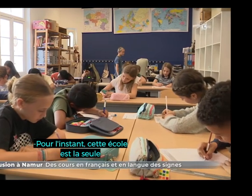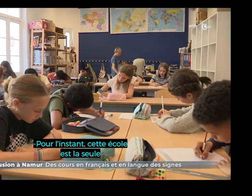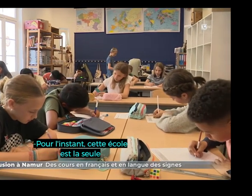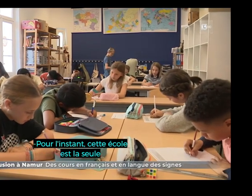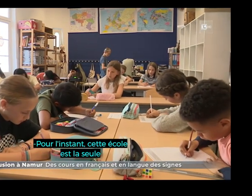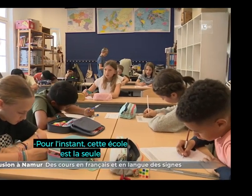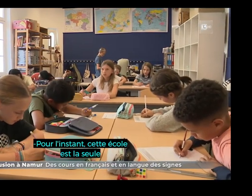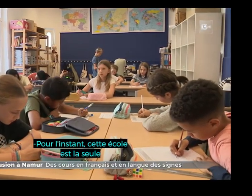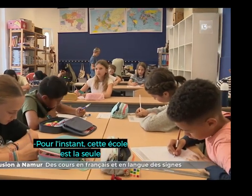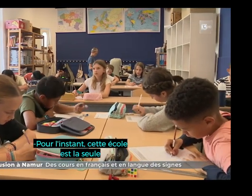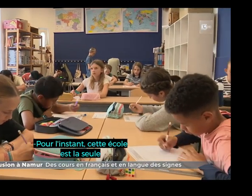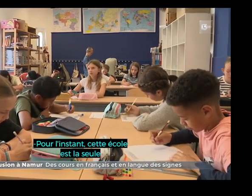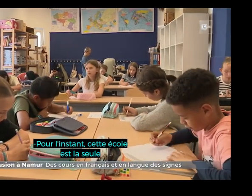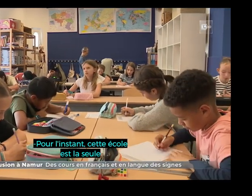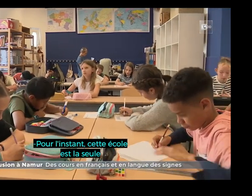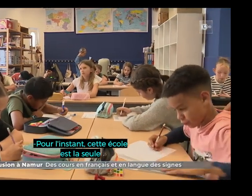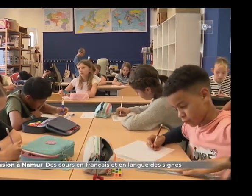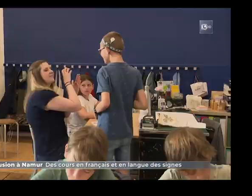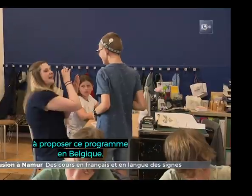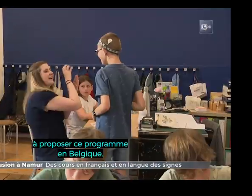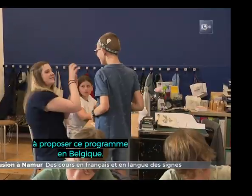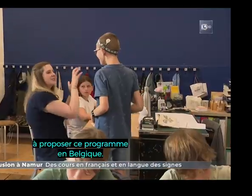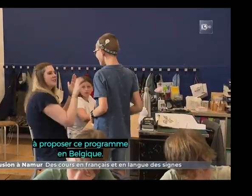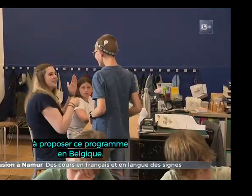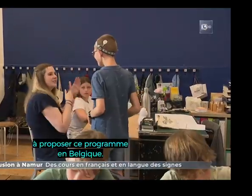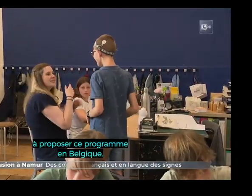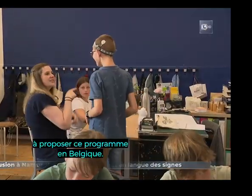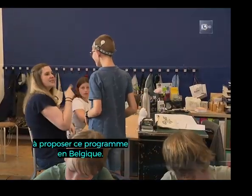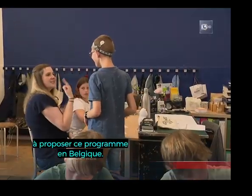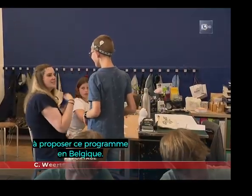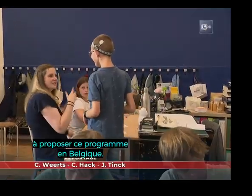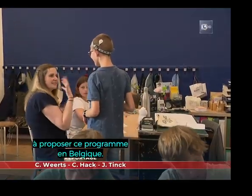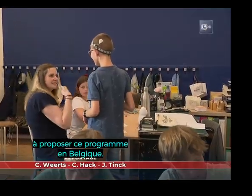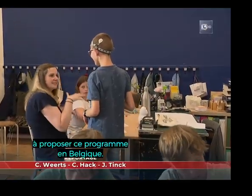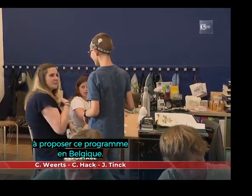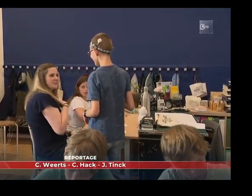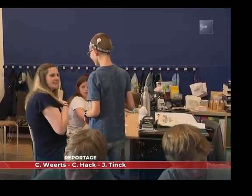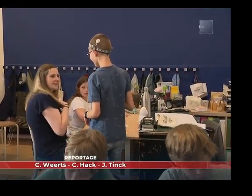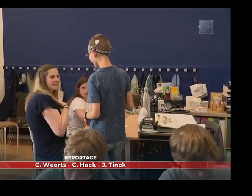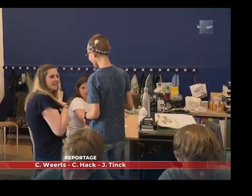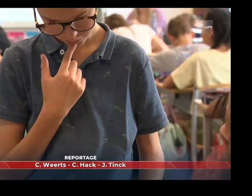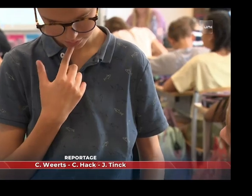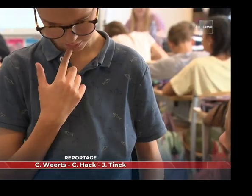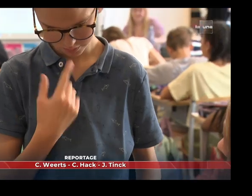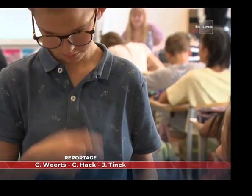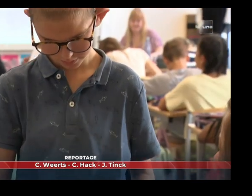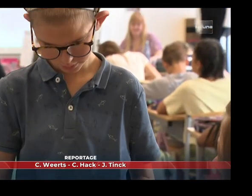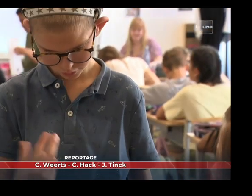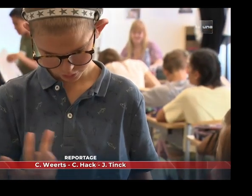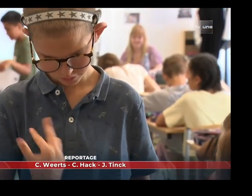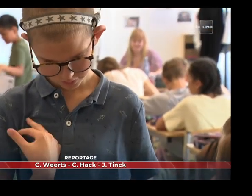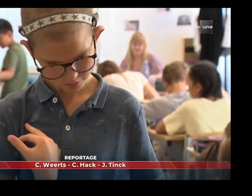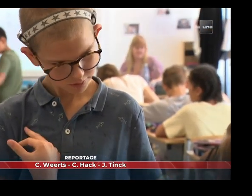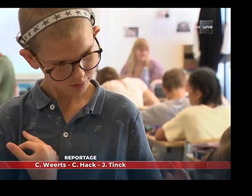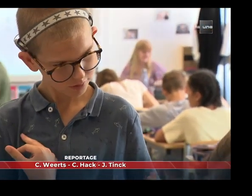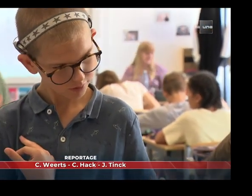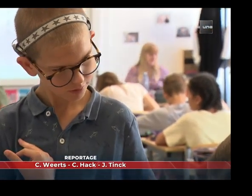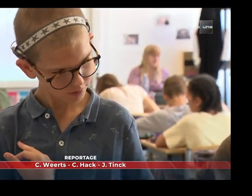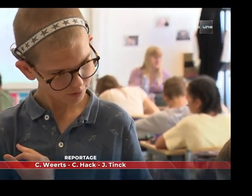en Belgique. Les enfants sourds se retrouvent la plupart du temps dans des enseignements spécialisés, car ce genre d'adaptation demande des moyens et du personnel